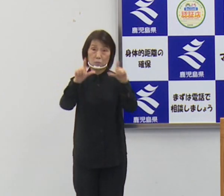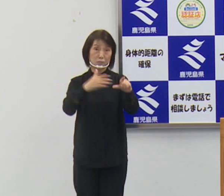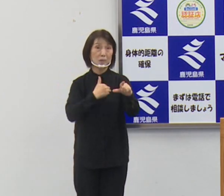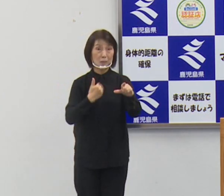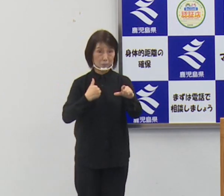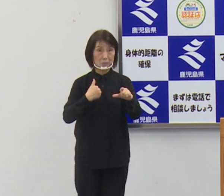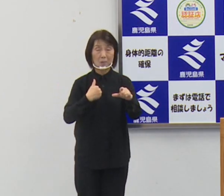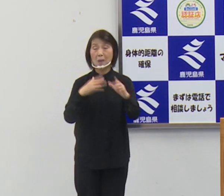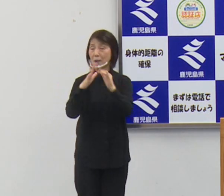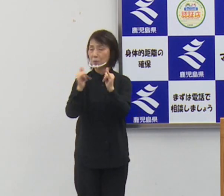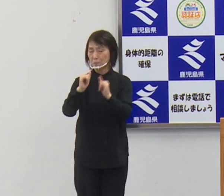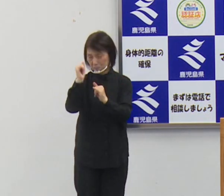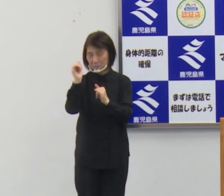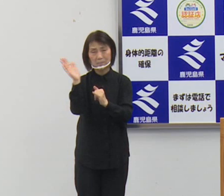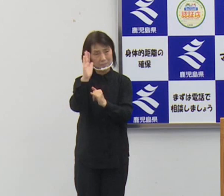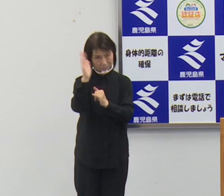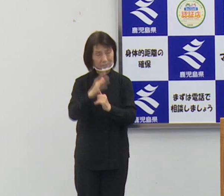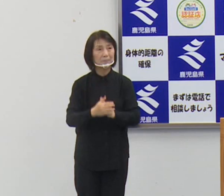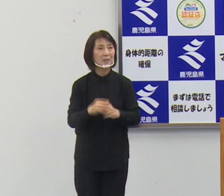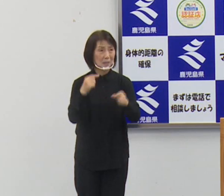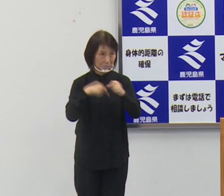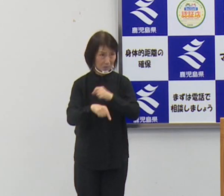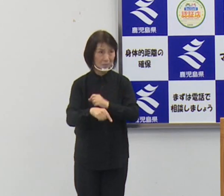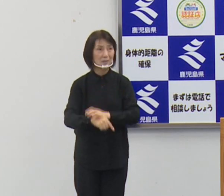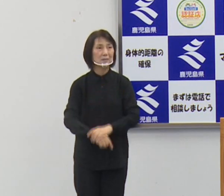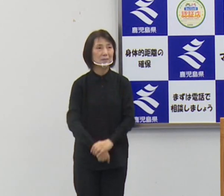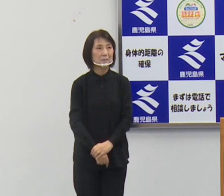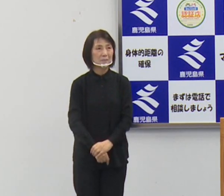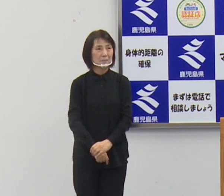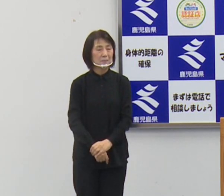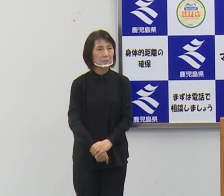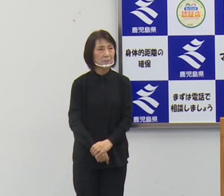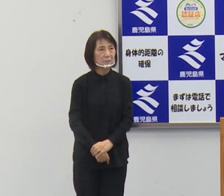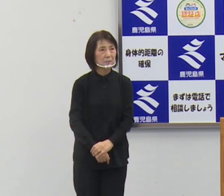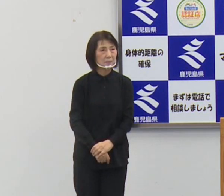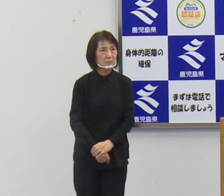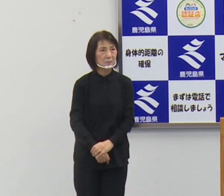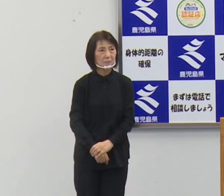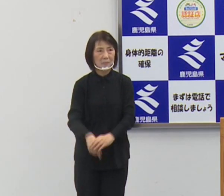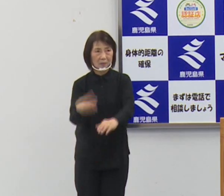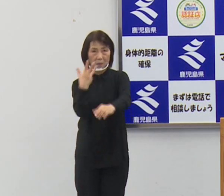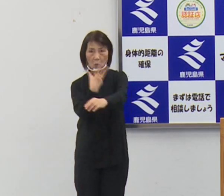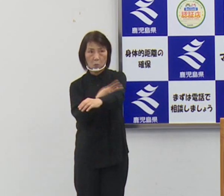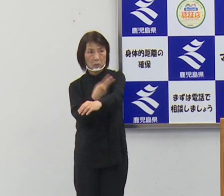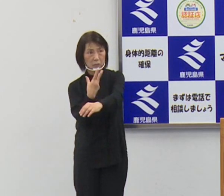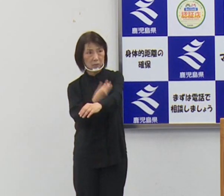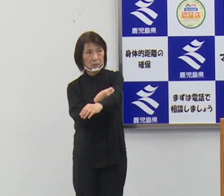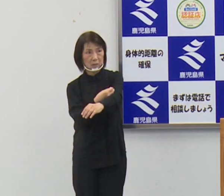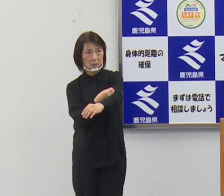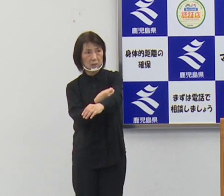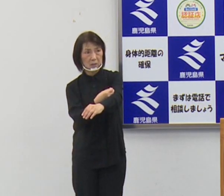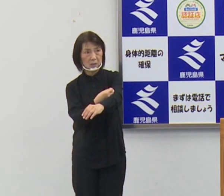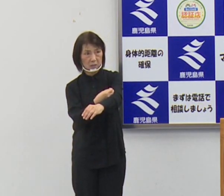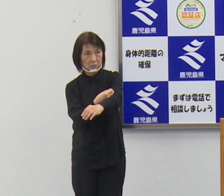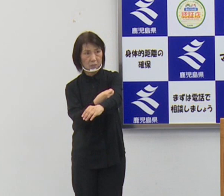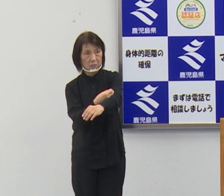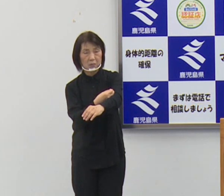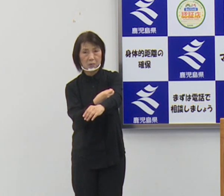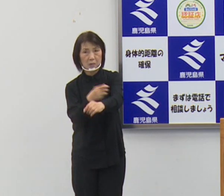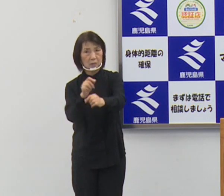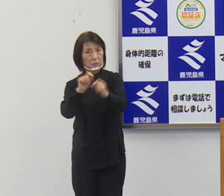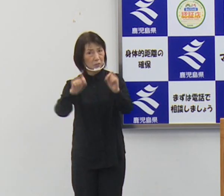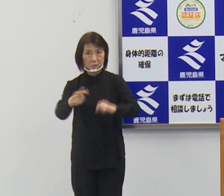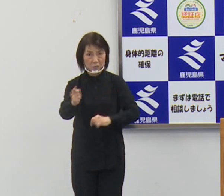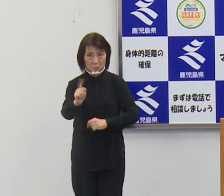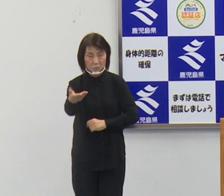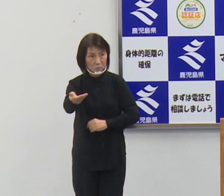すということではあります。 ワクチンの接種してるしてないなどについての考えというの